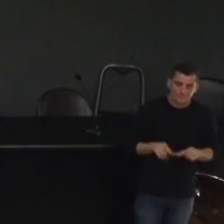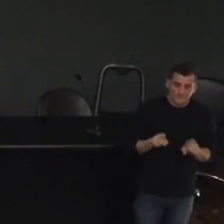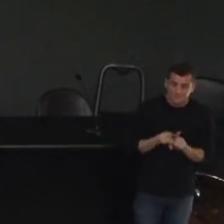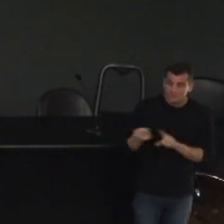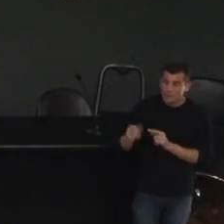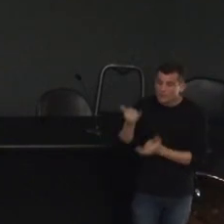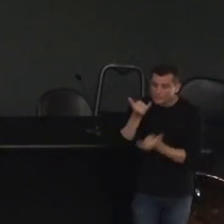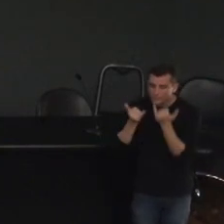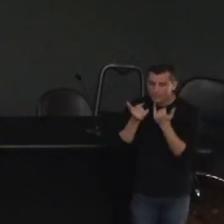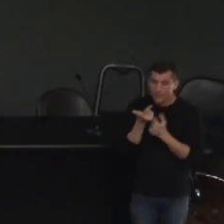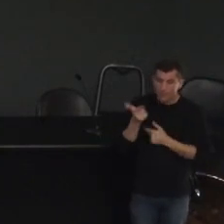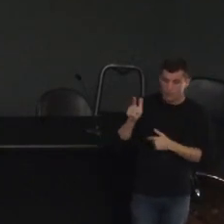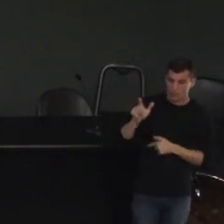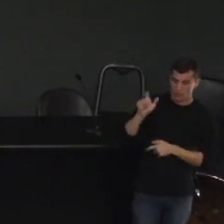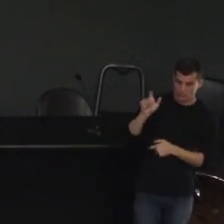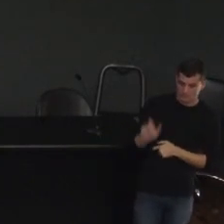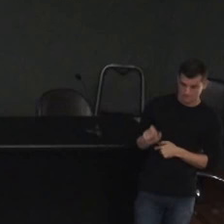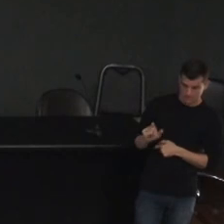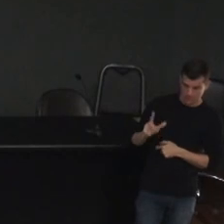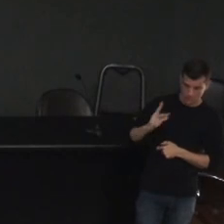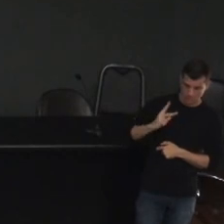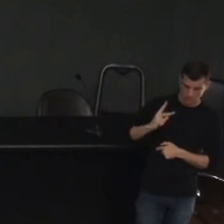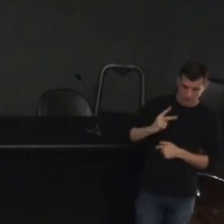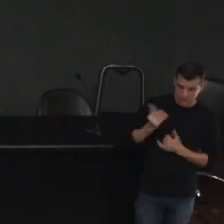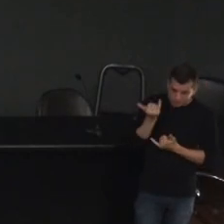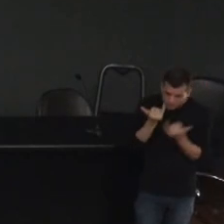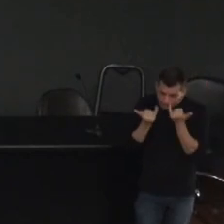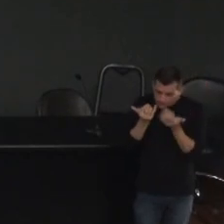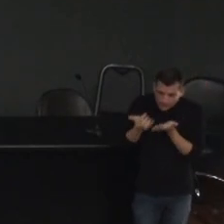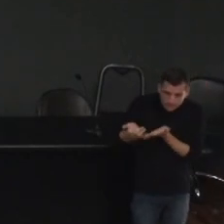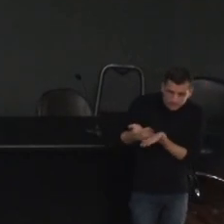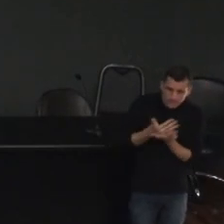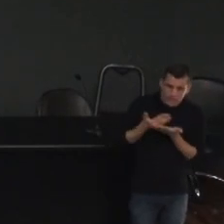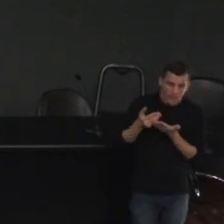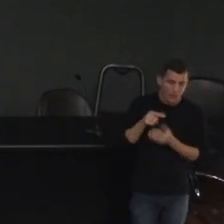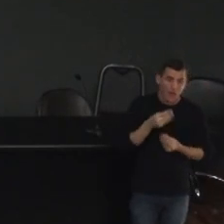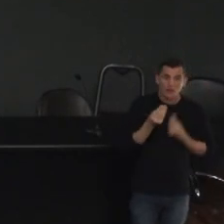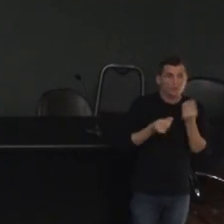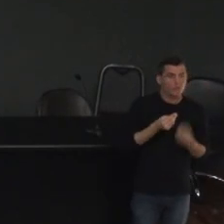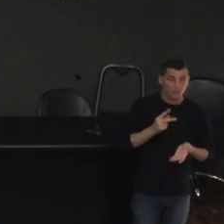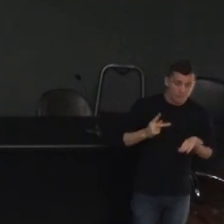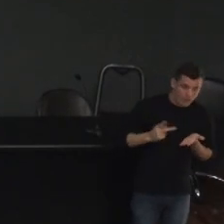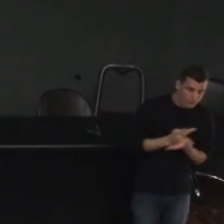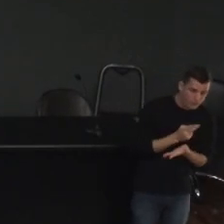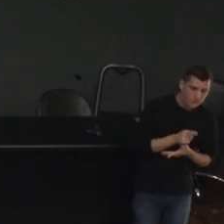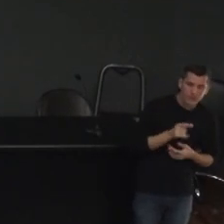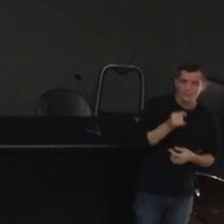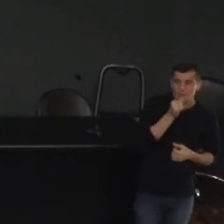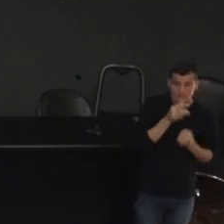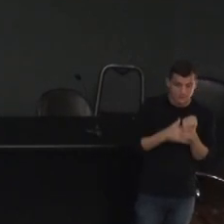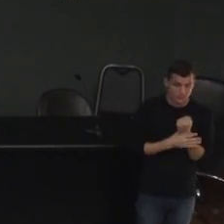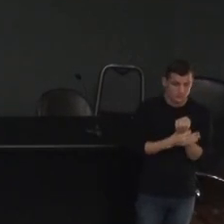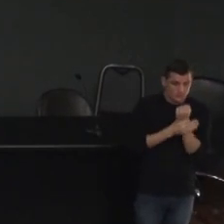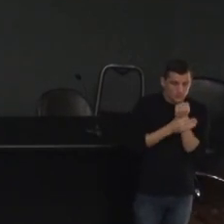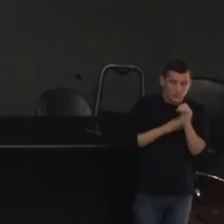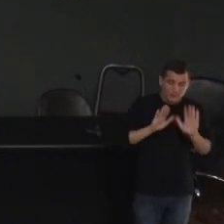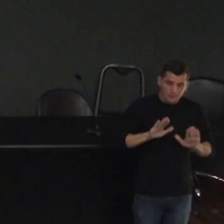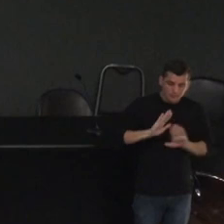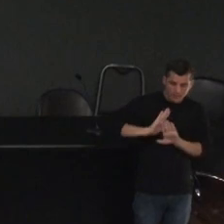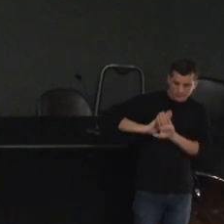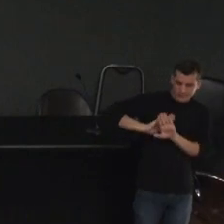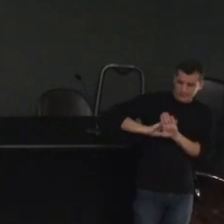dados pessoais porque pode ter ocorrido um incidente de segurança mas não tem dado pessoal tratado